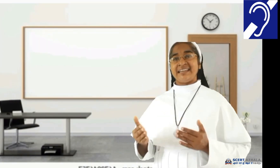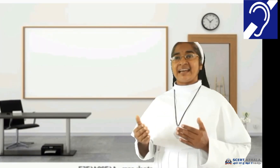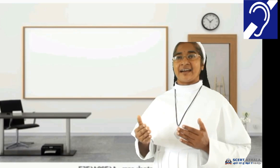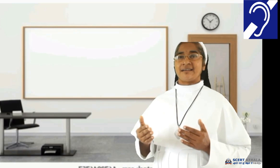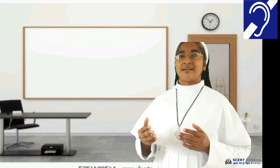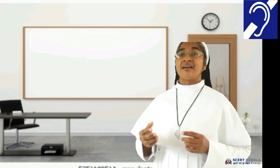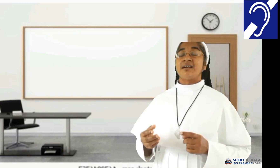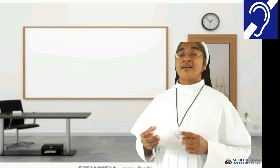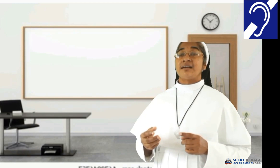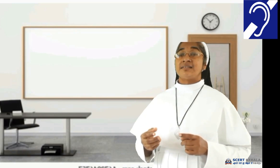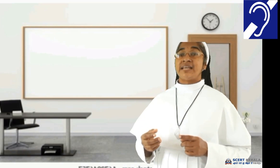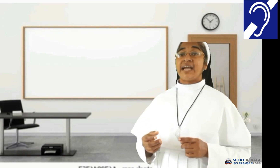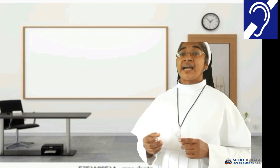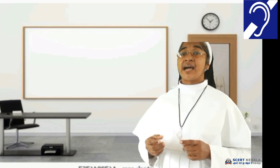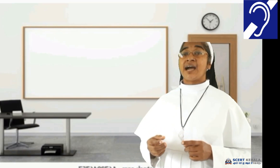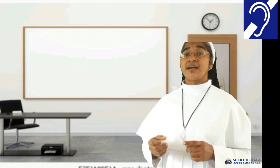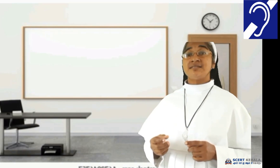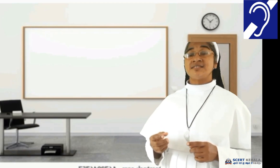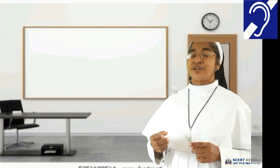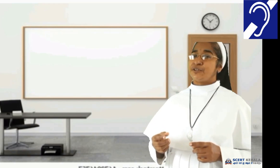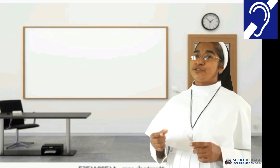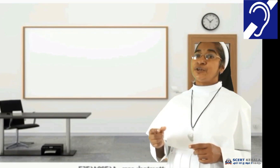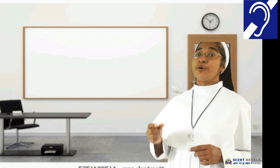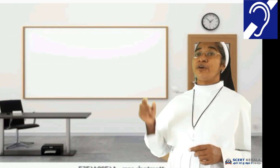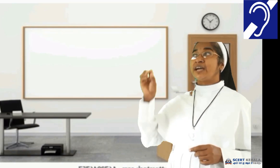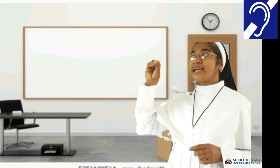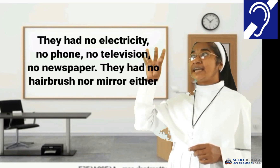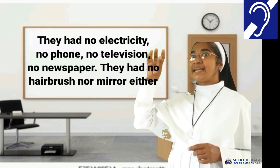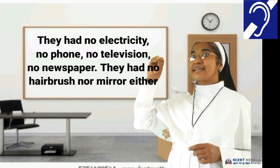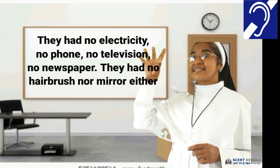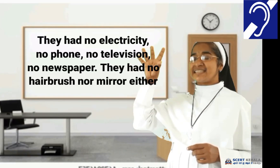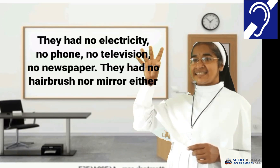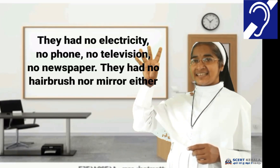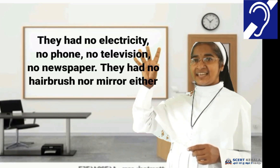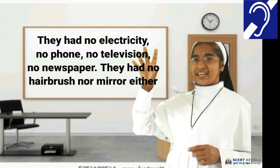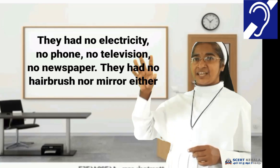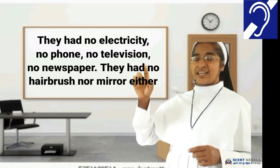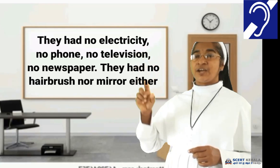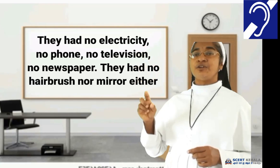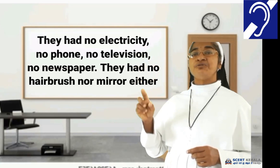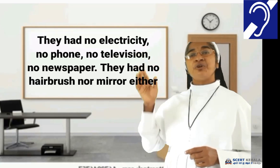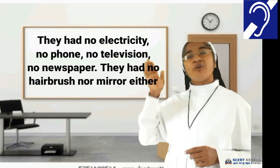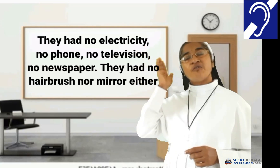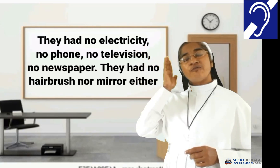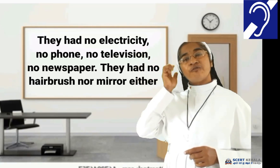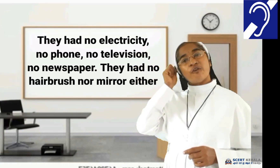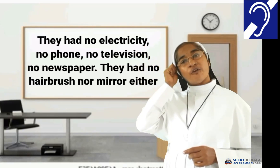ഇല്ല. They had no electricity, no